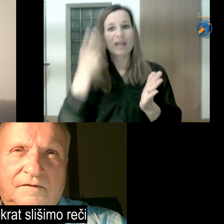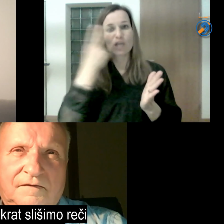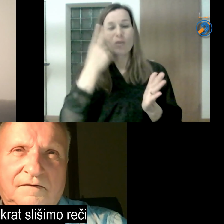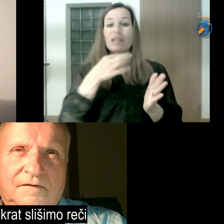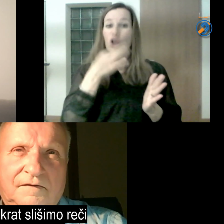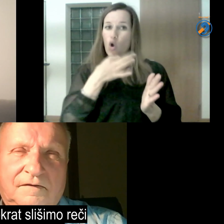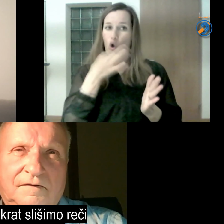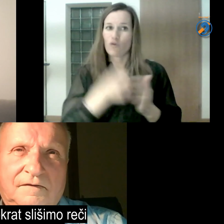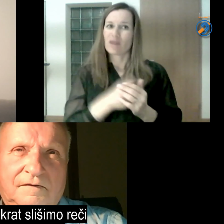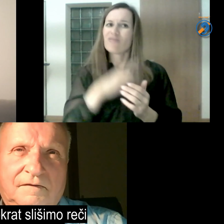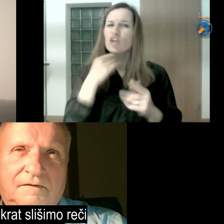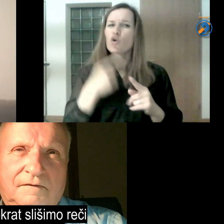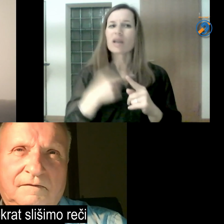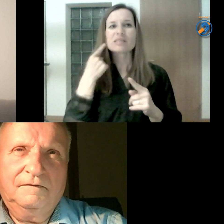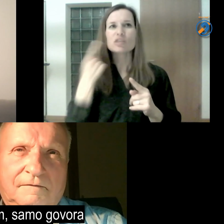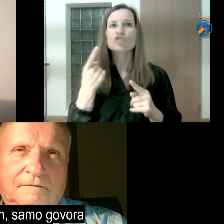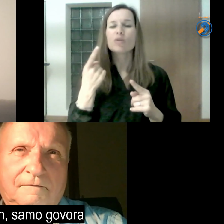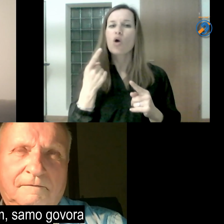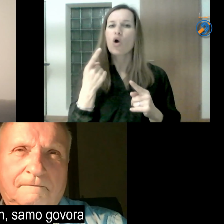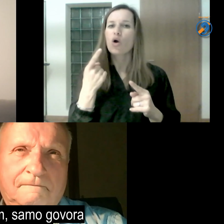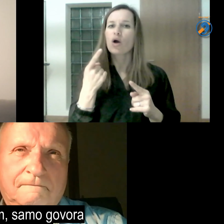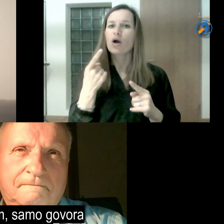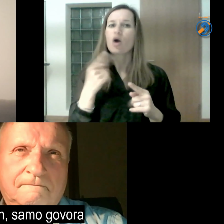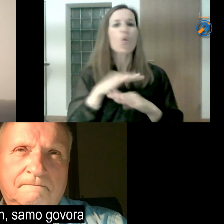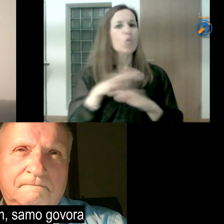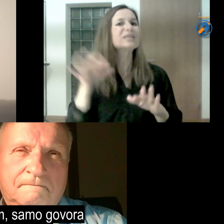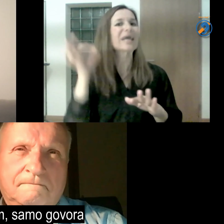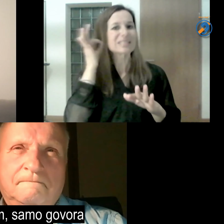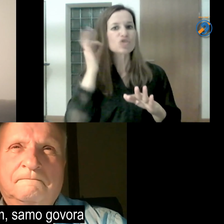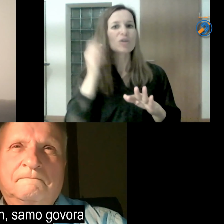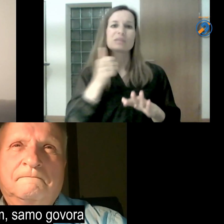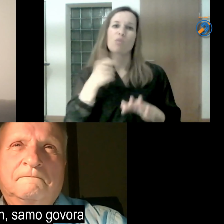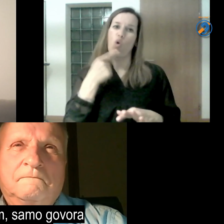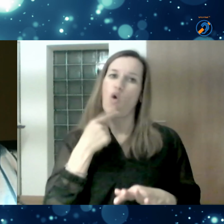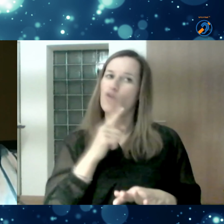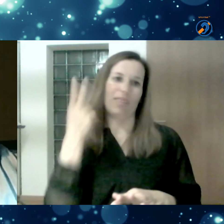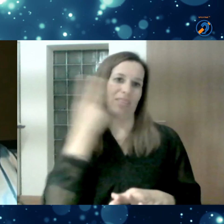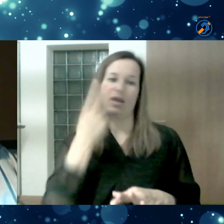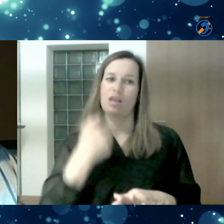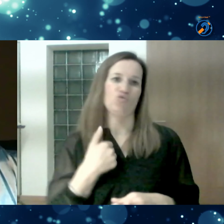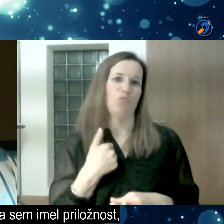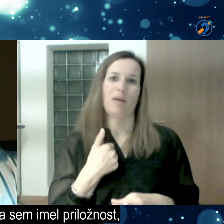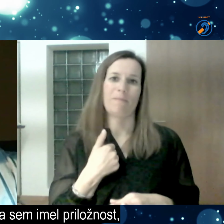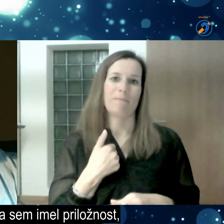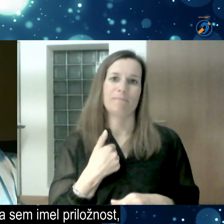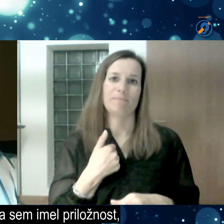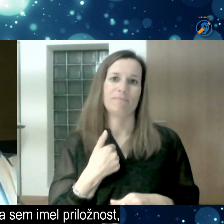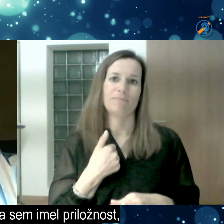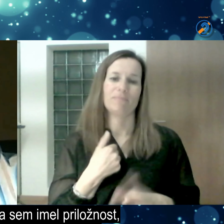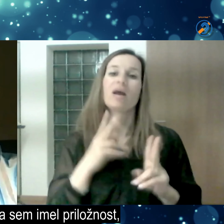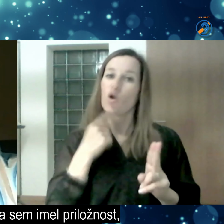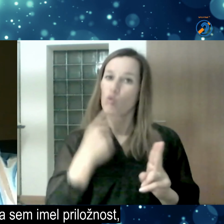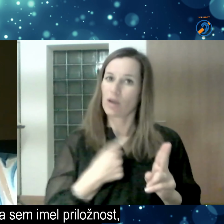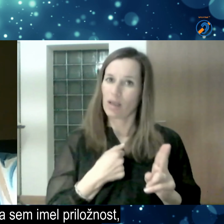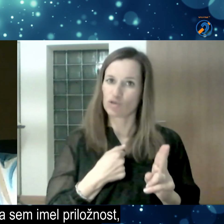velikokrat slišimo reči nove uporabnike, vse slišim, samo govora ne razumem. No, lahko rečem, da sem